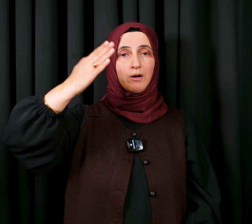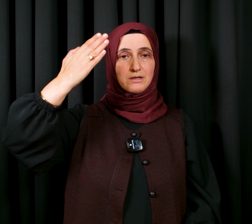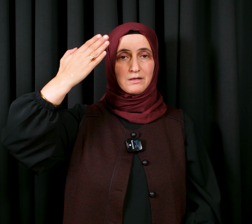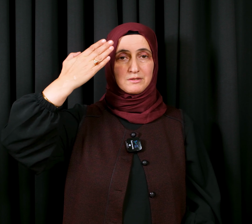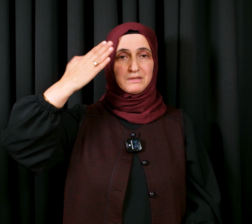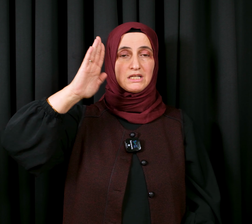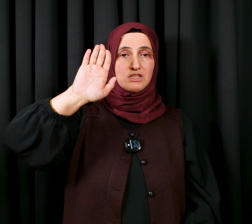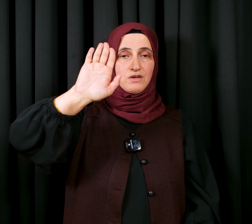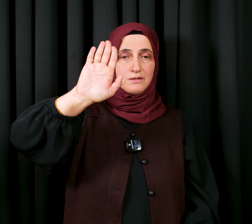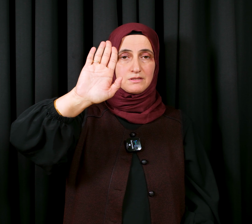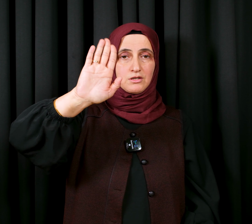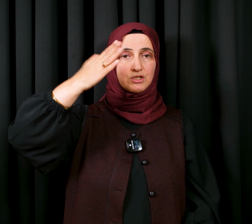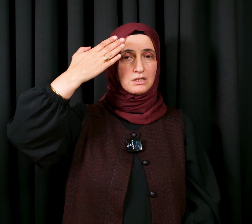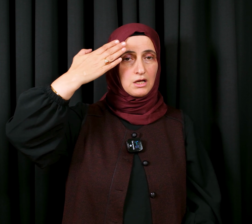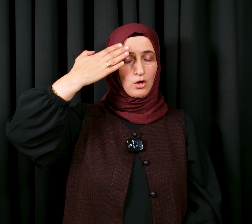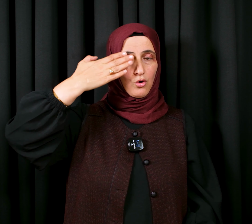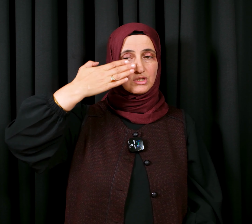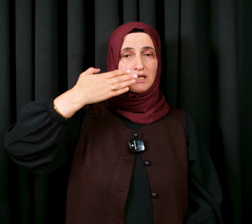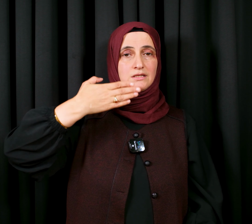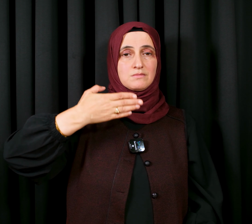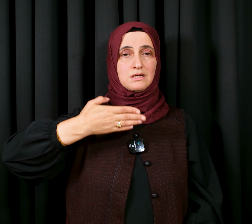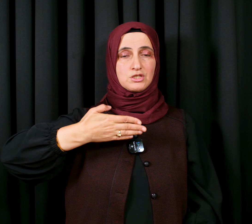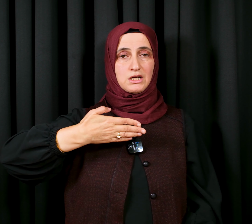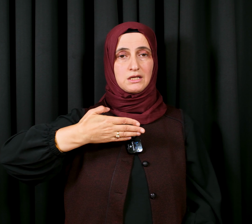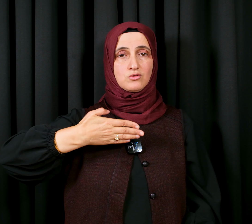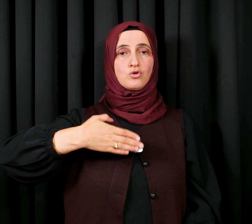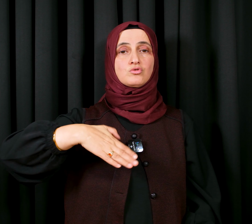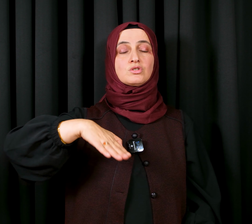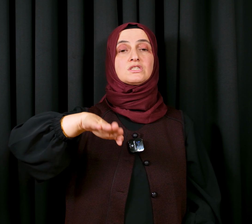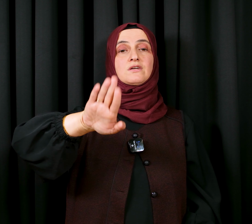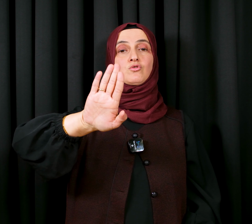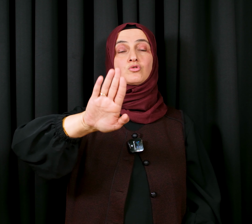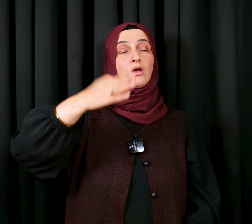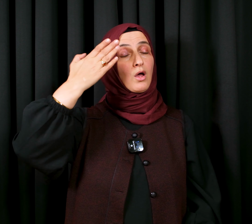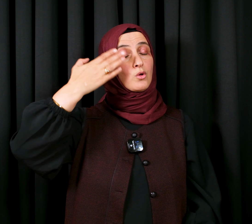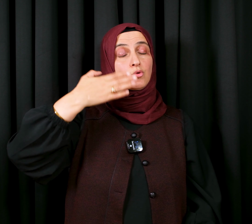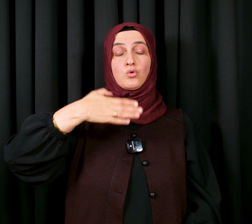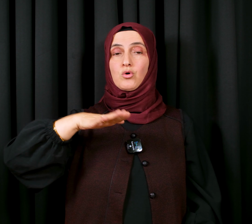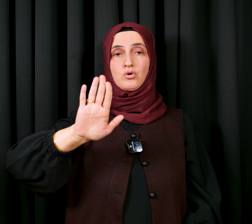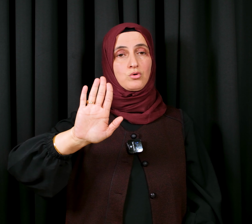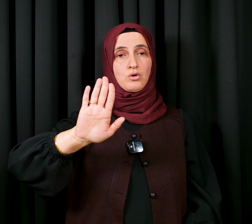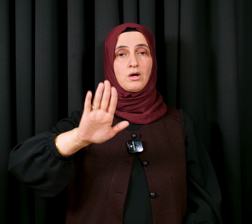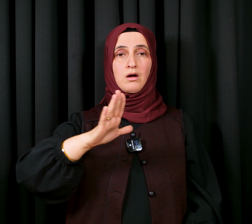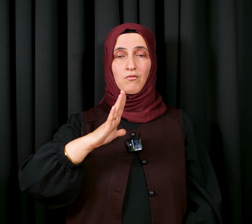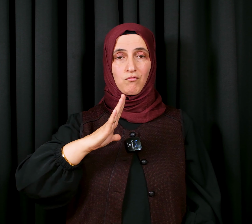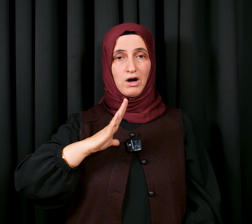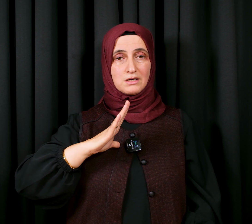parmaklarımız birleşik ve elimiz açık. Önce kendimizden aşağıya getiriyoruz, çeviriyoruz. Yok. Var.